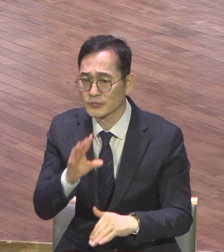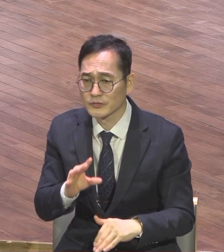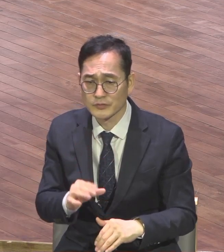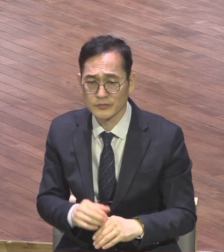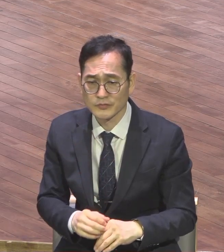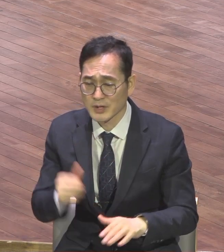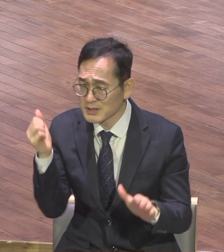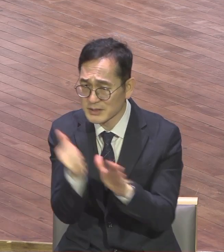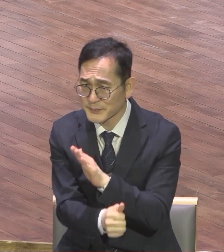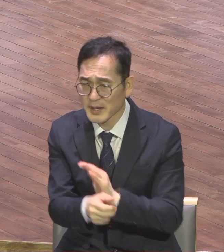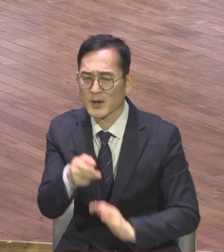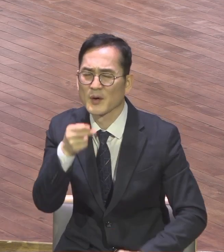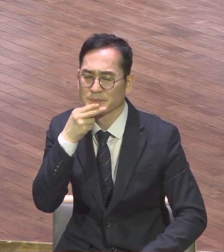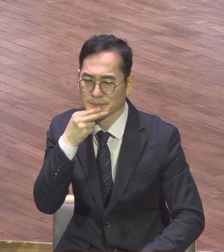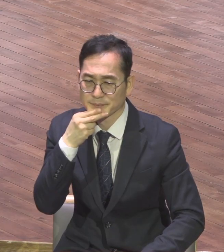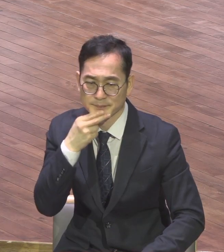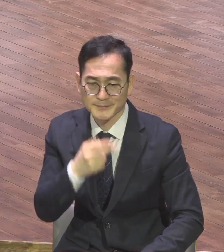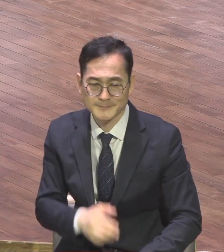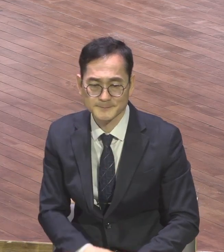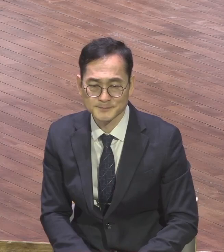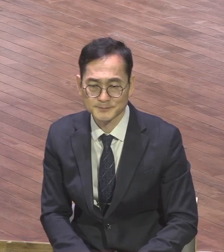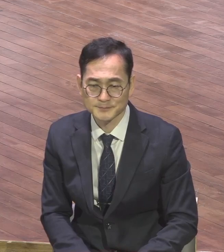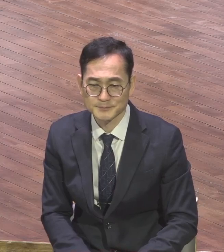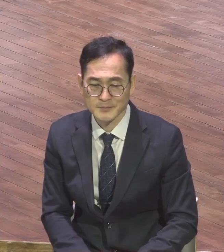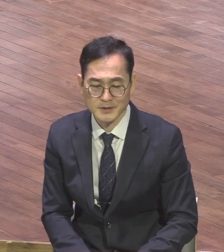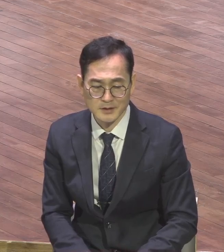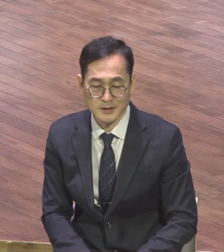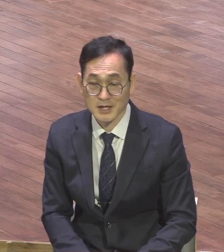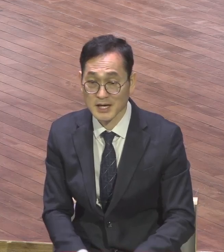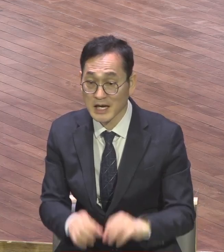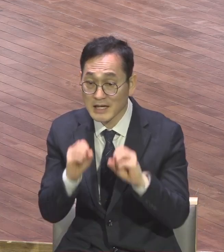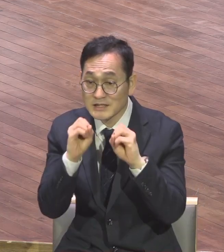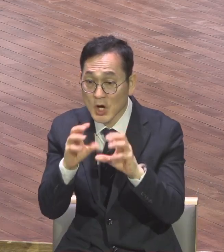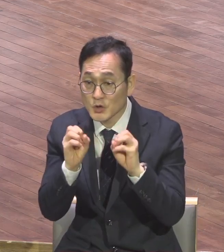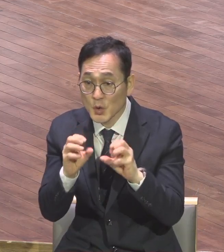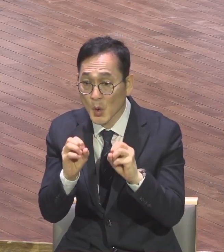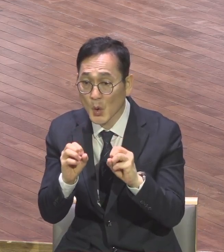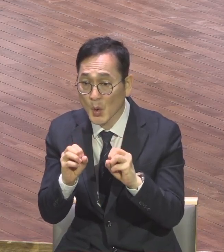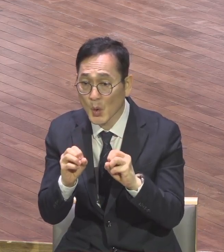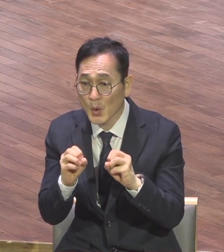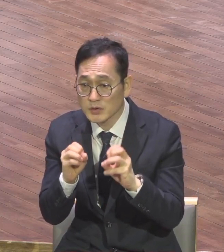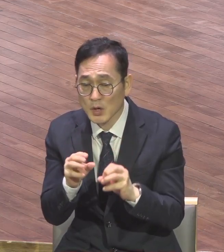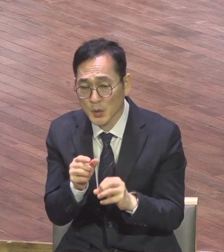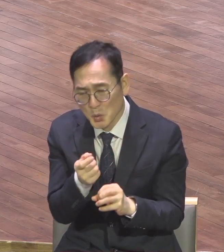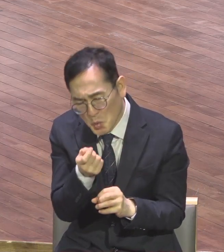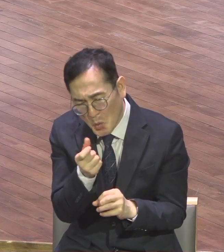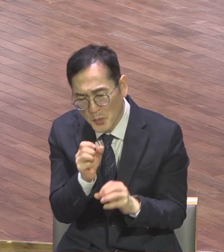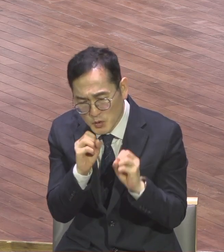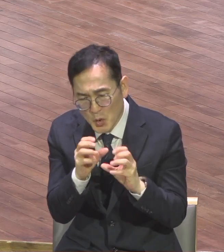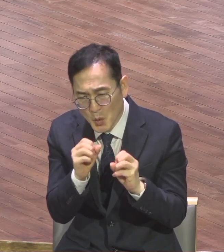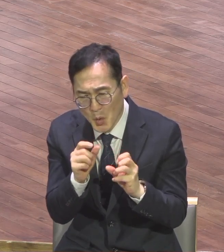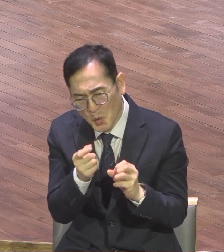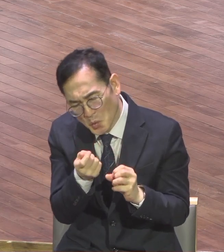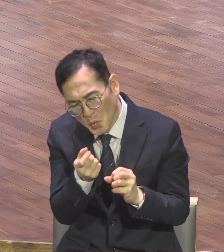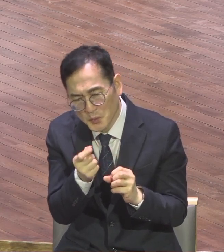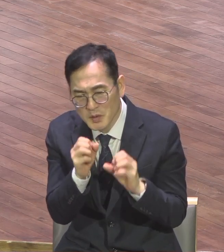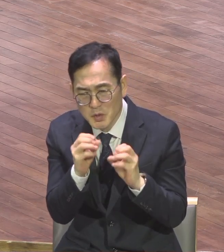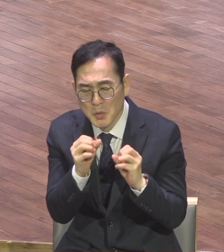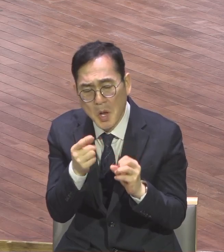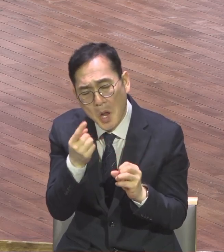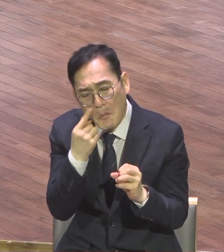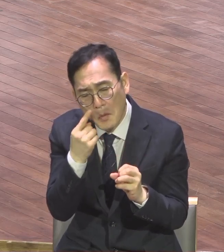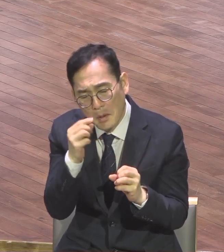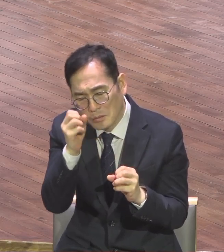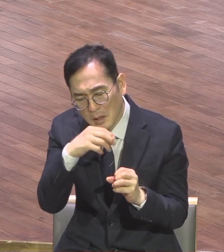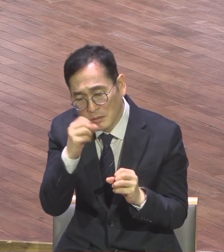절대 실패란 게 없습니다. 성경이 흉내만 해도 하나님이 관심 가지신다. 흉내만 해도 흉내만